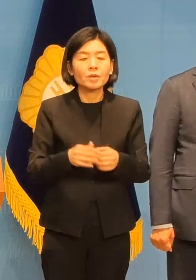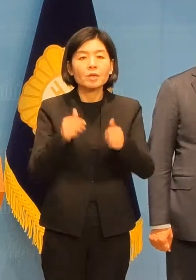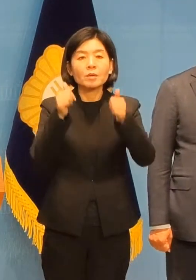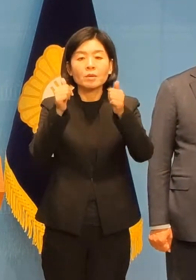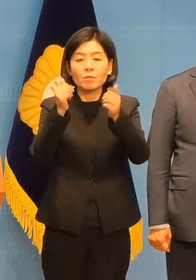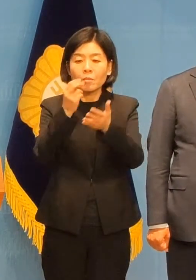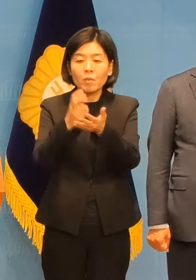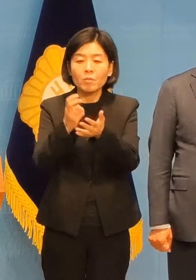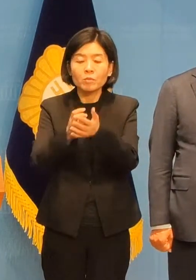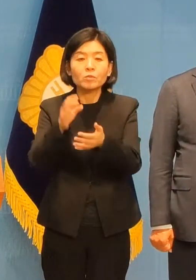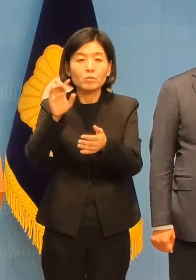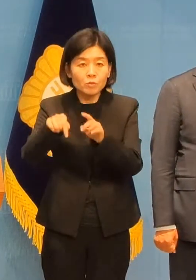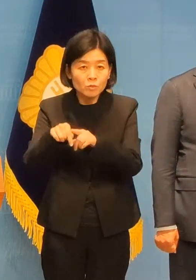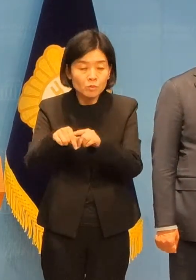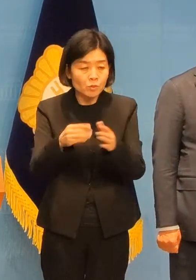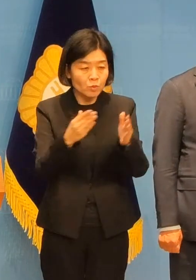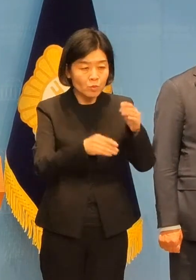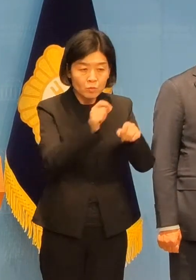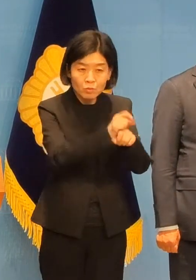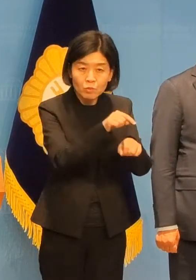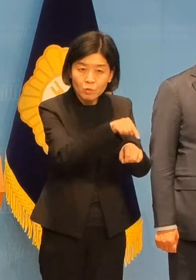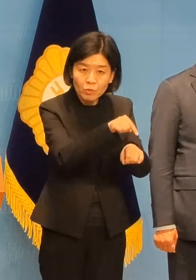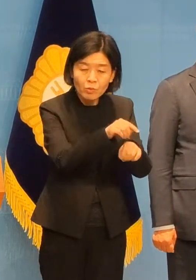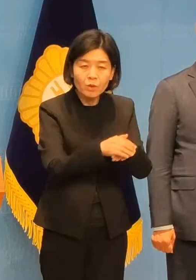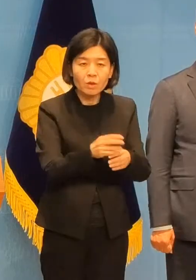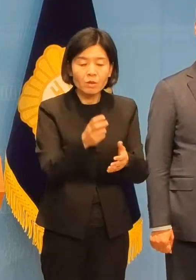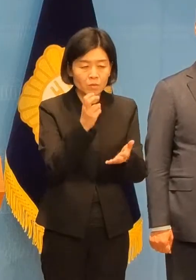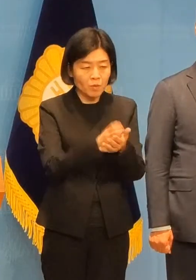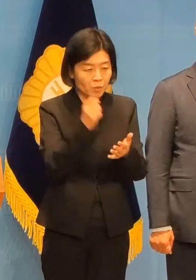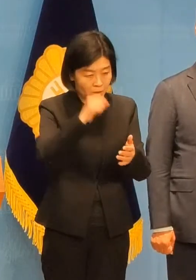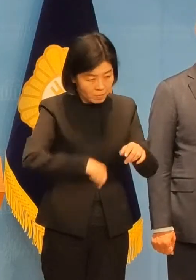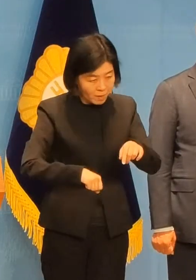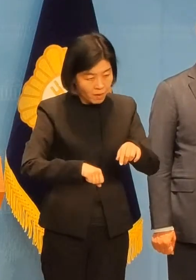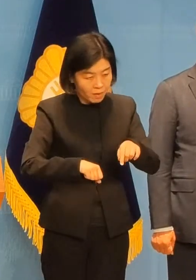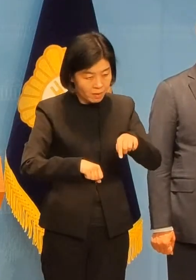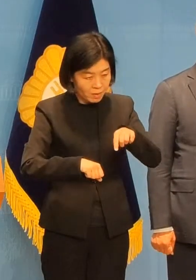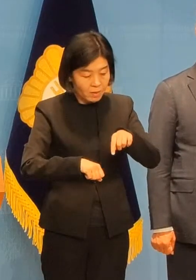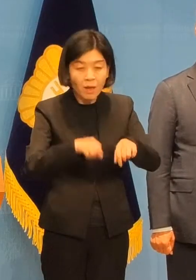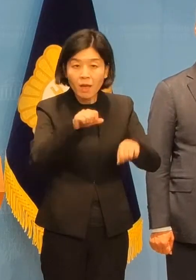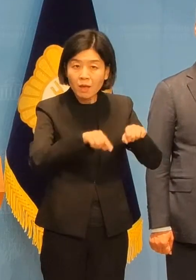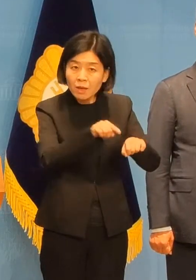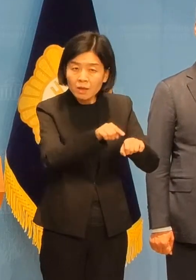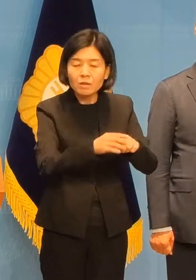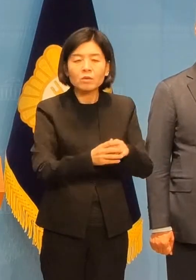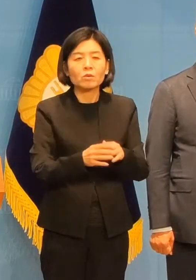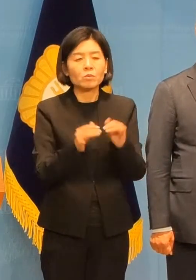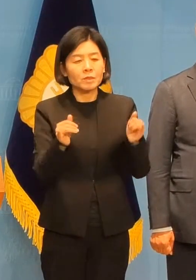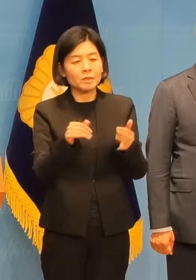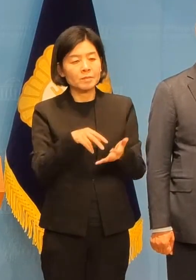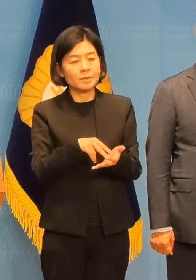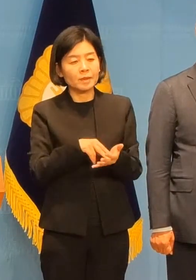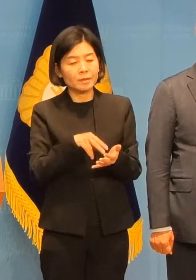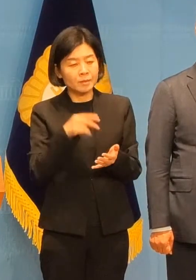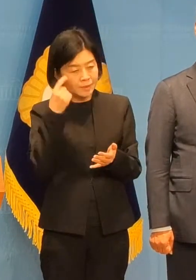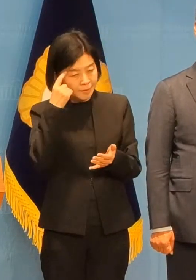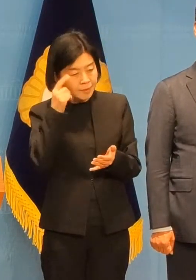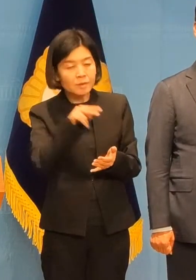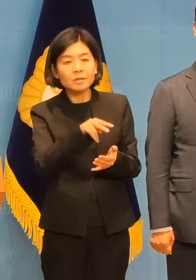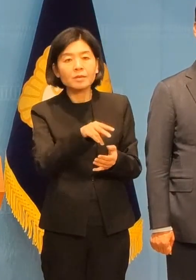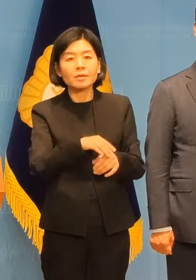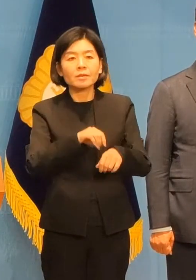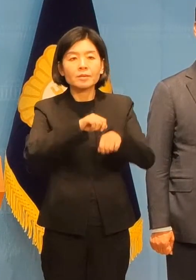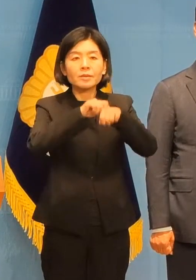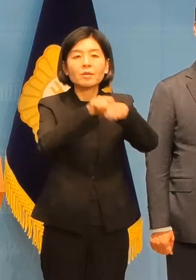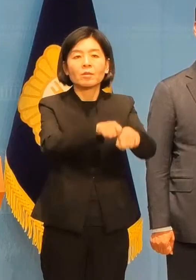법무부는 공무원들이 법을 위반하고 있는 행위에 대해서 국민의 눈높이에 맞게 강력한